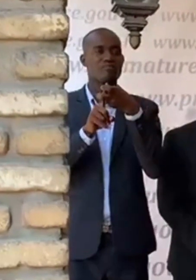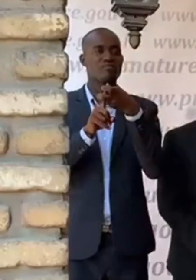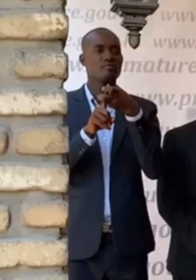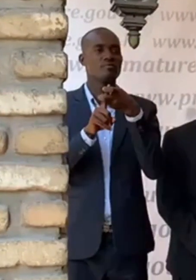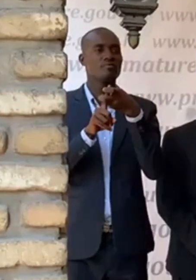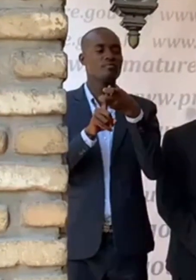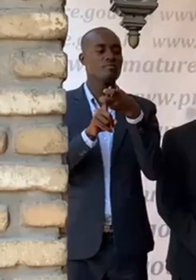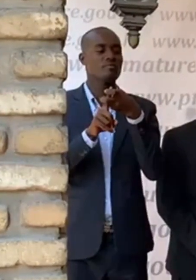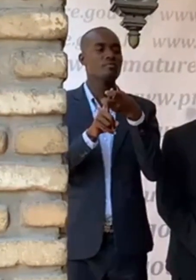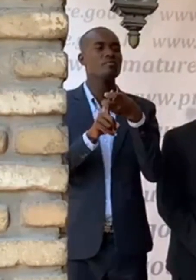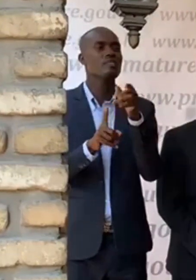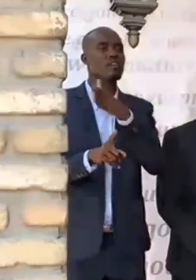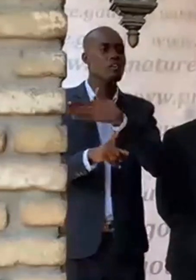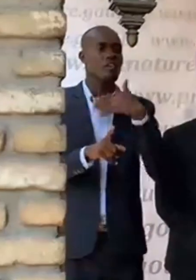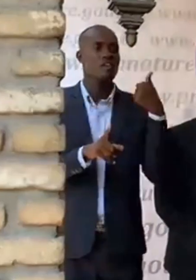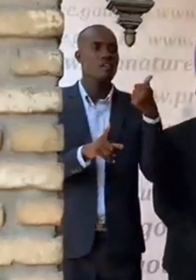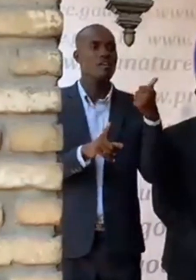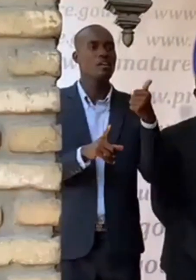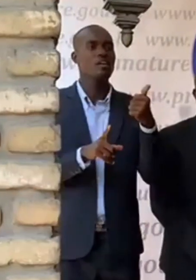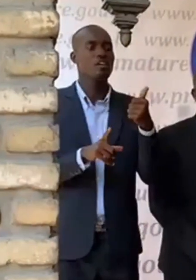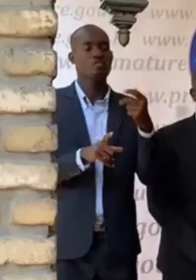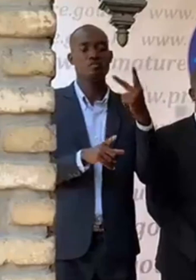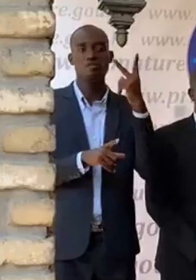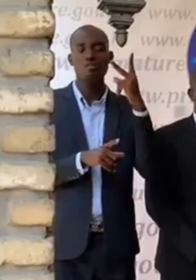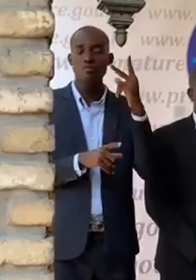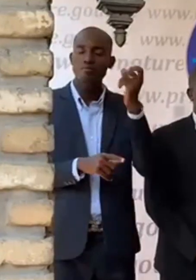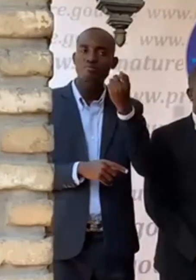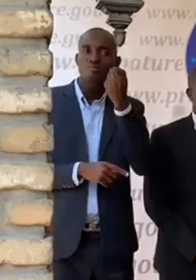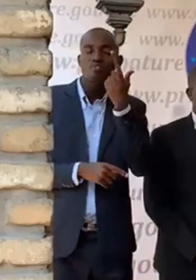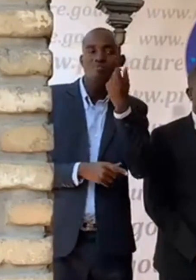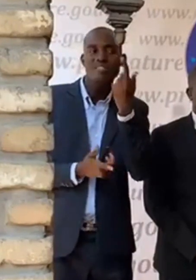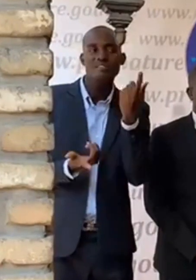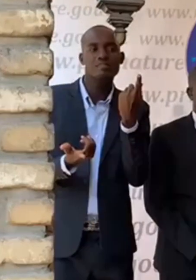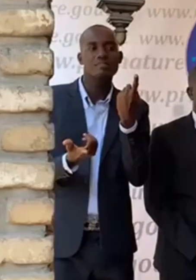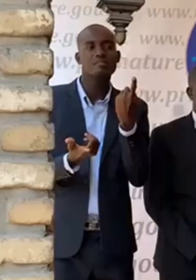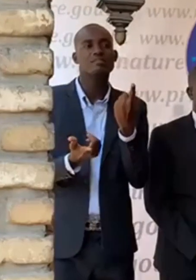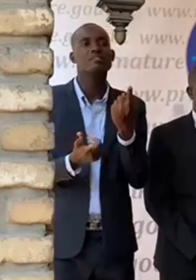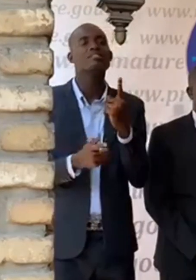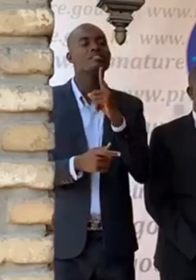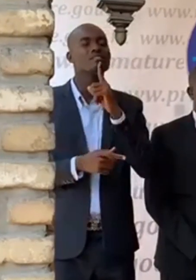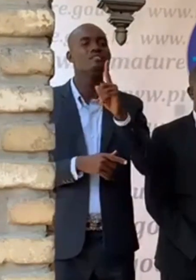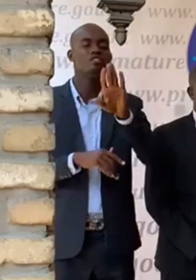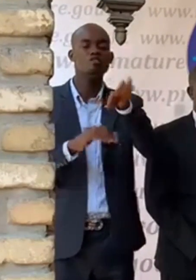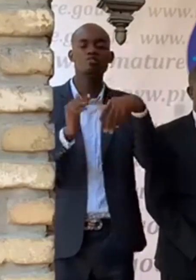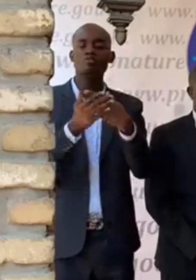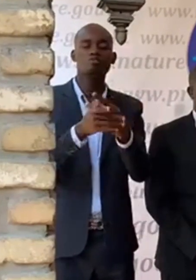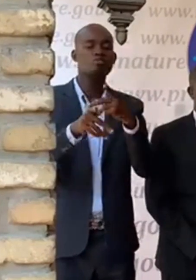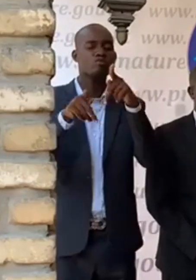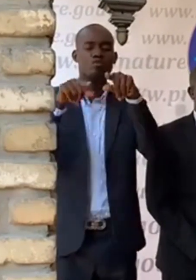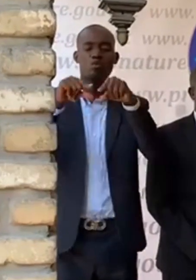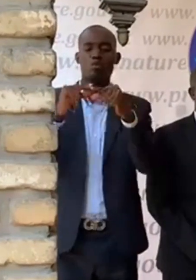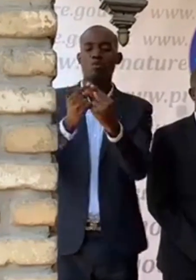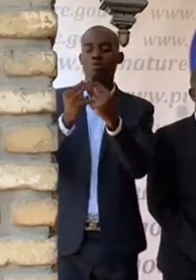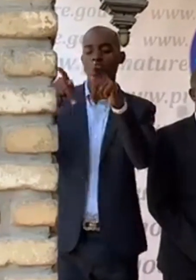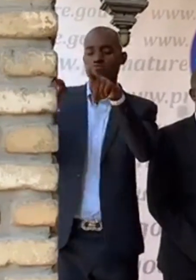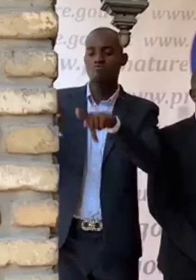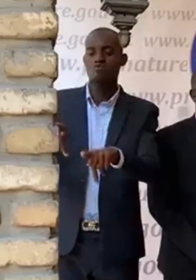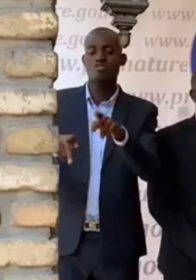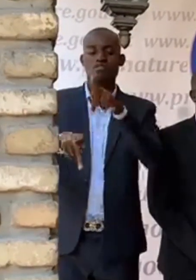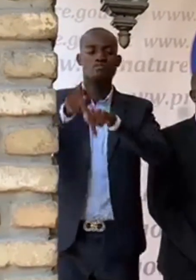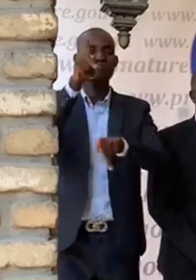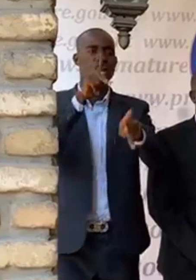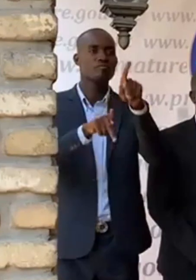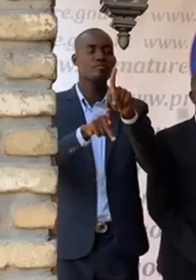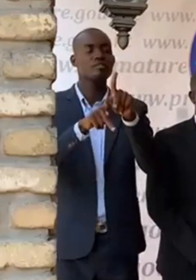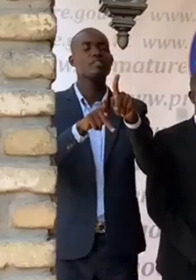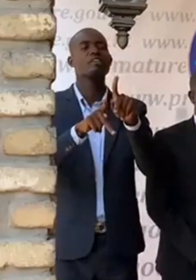lui remercier tout partenaire technique financier qui t'a travaillé ensemble avec lui et puis lui espérer Haïti joindre bon